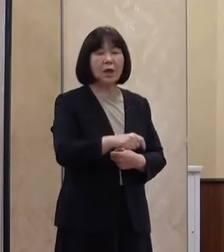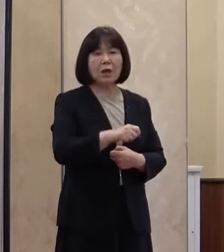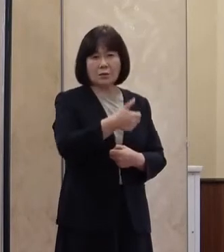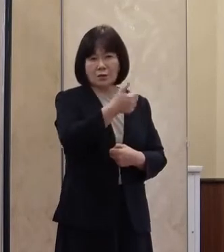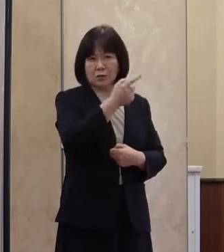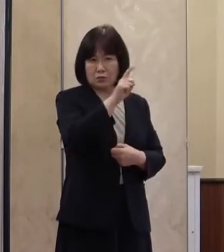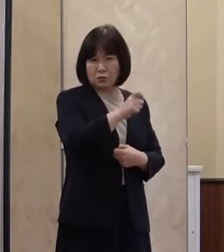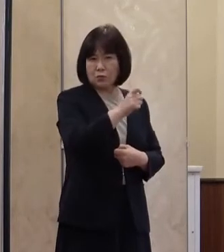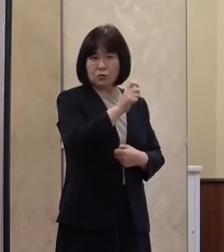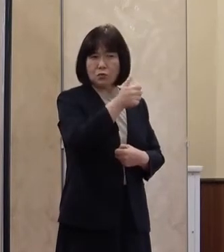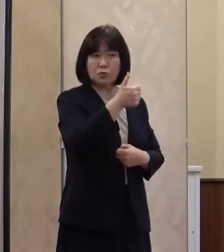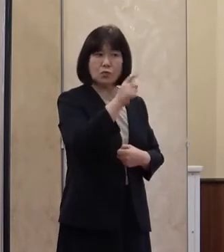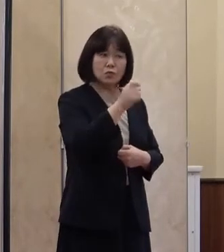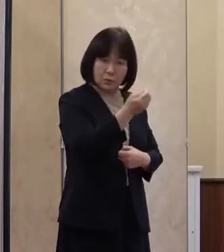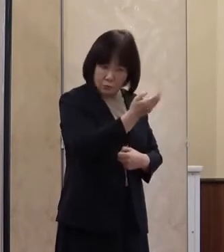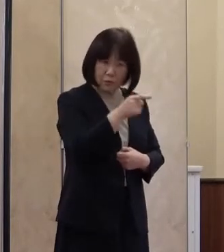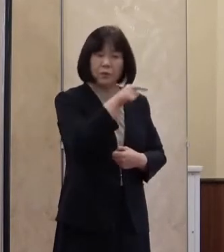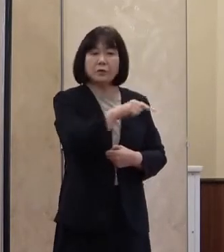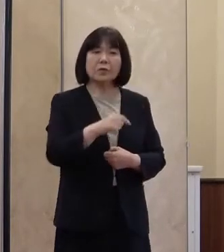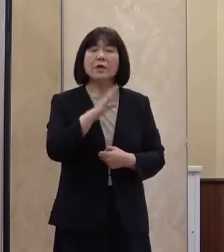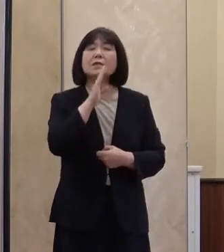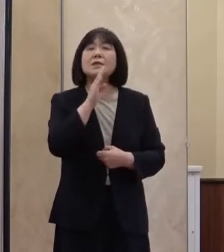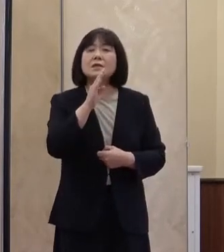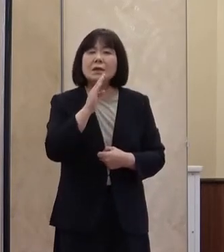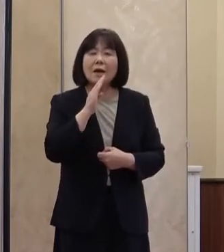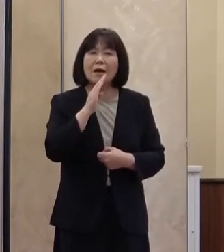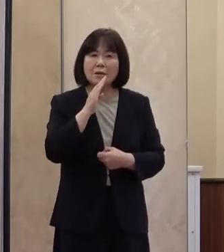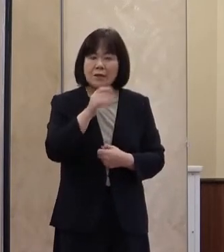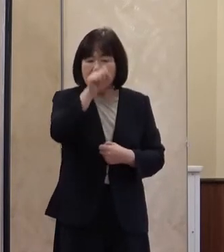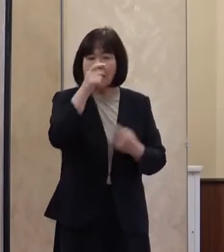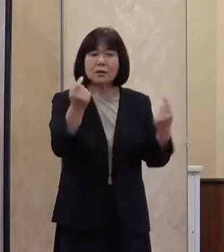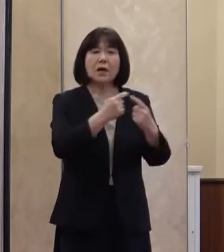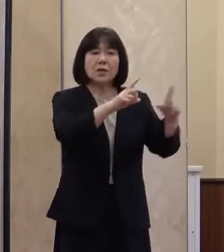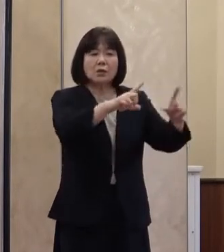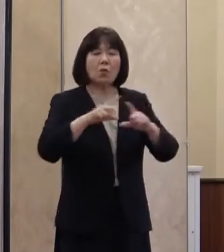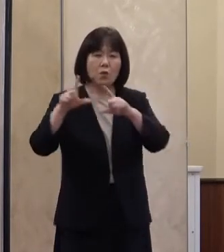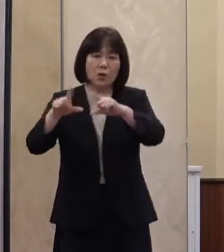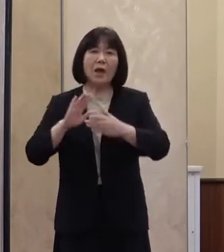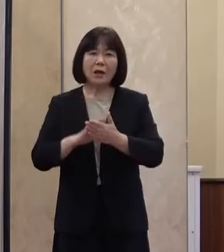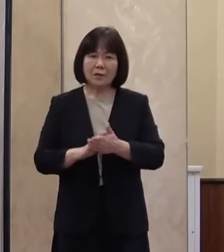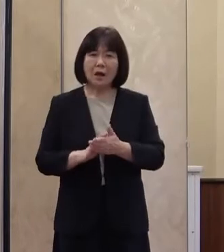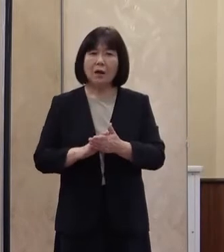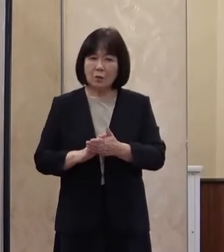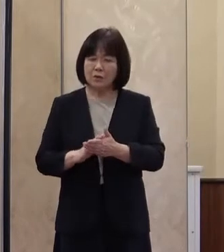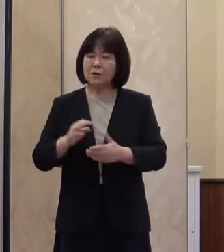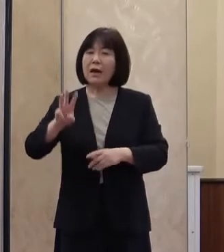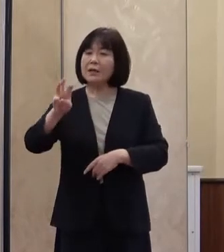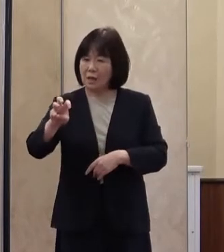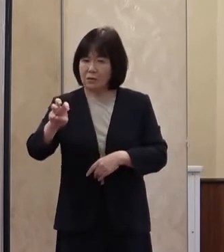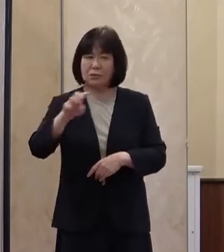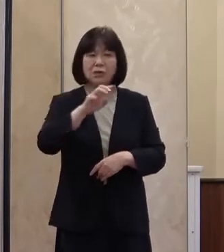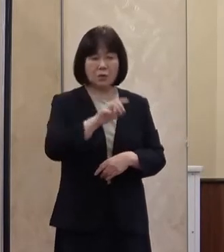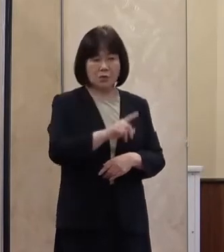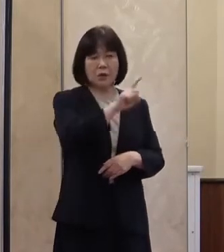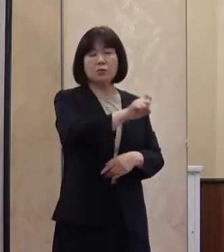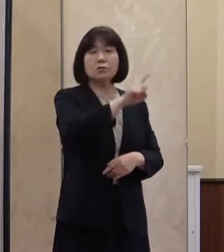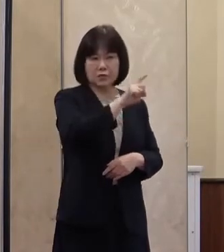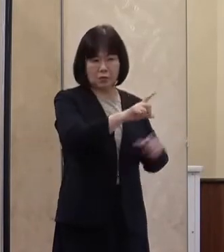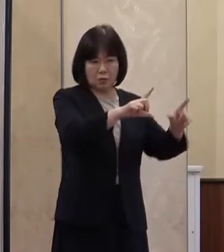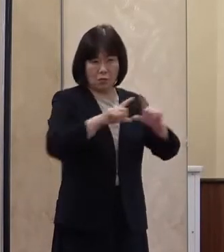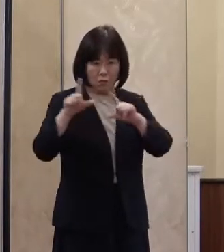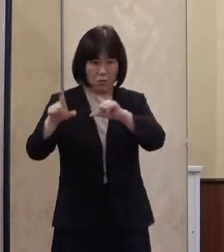で、これにつきましては、実際に改善の報告があったというのが区域全体で30店舗、そして南地区で11店